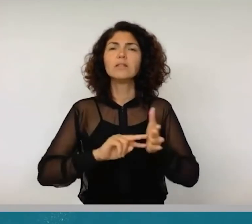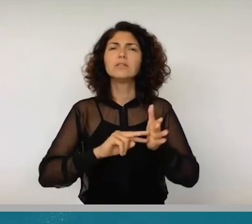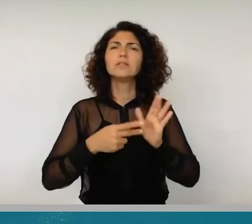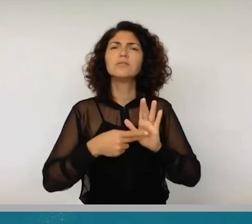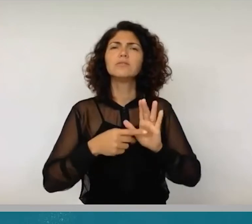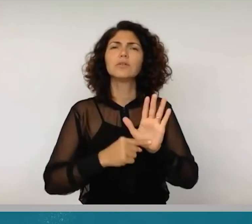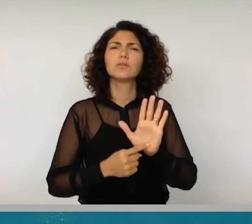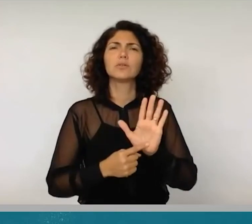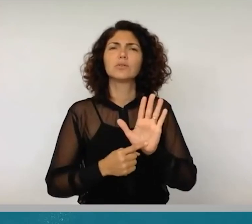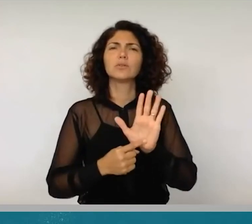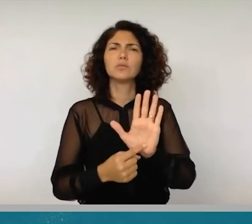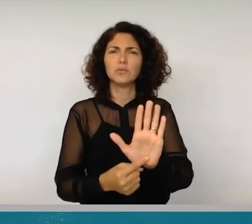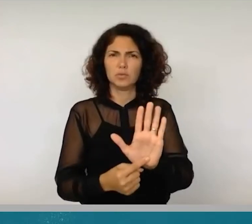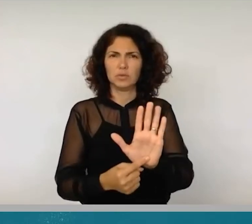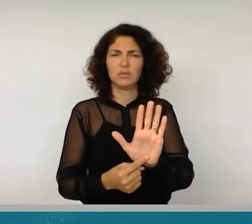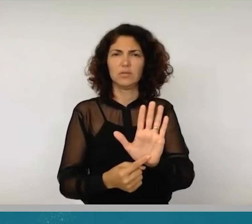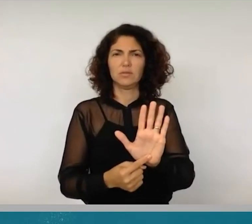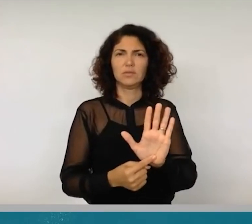povo de Israel